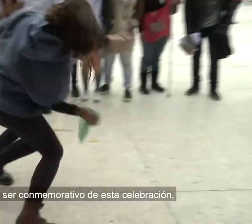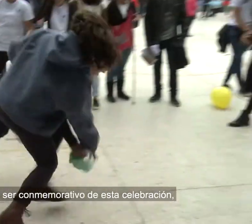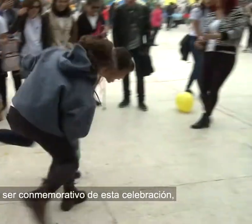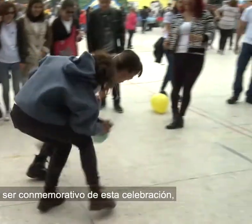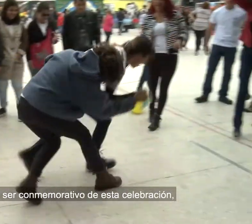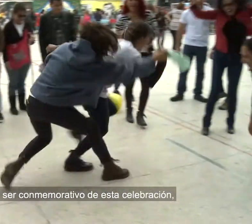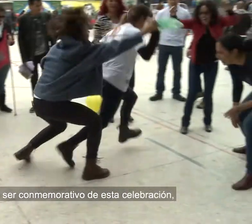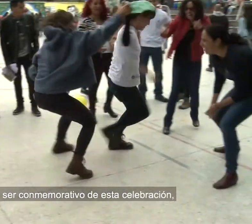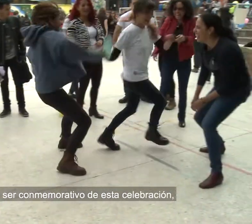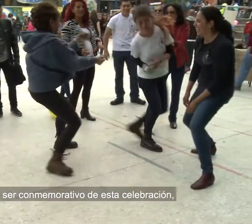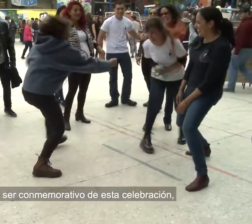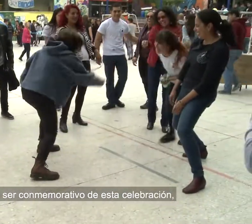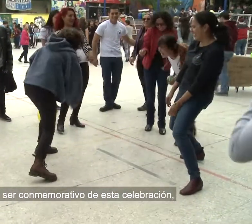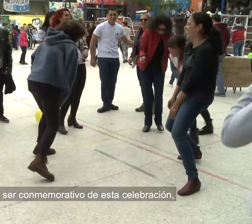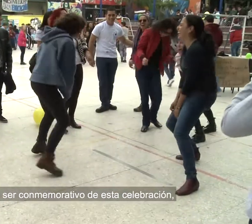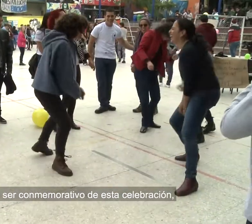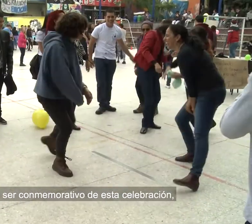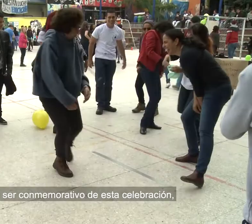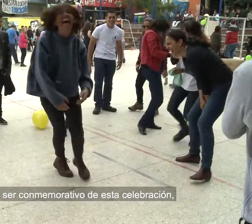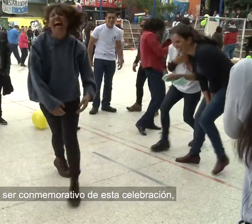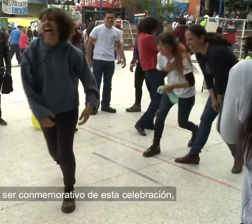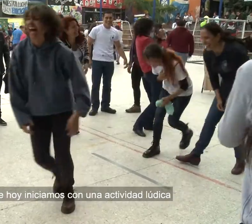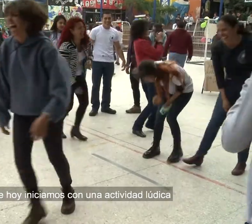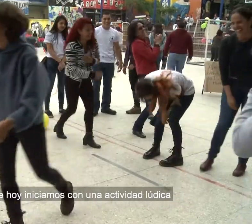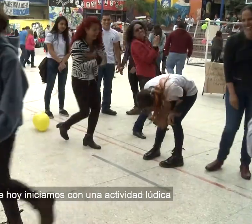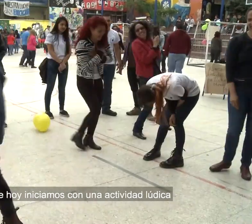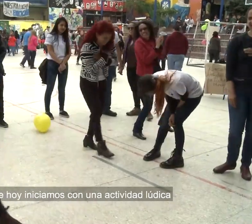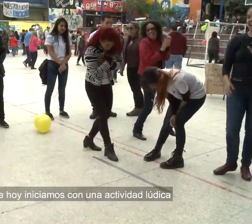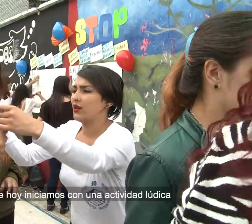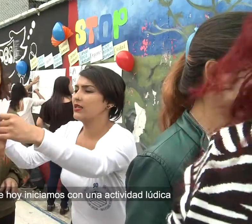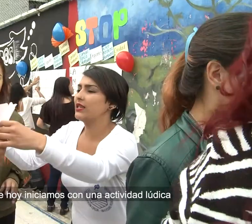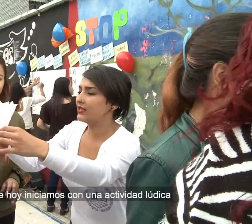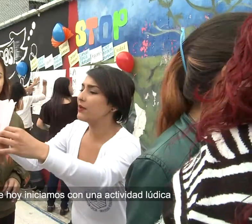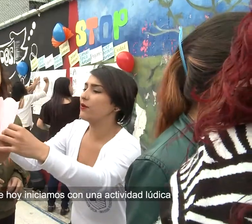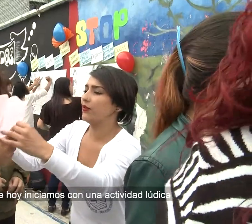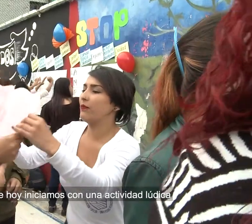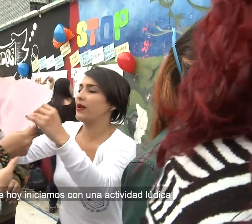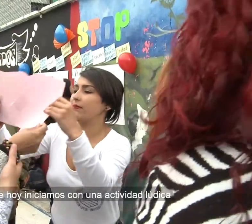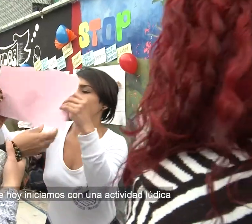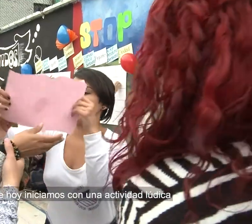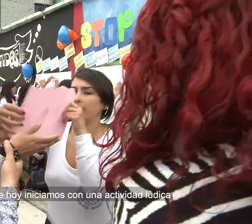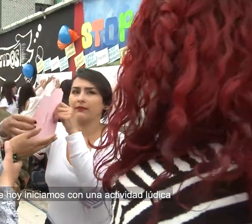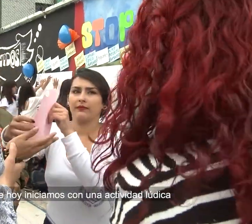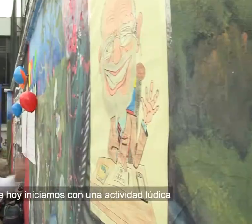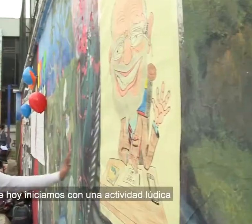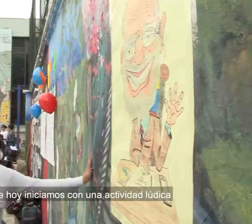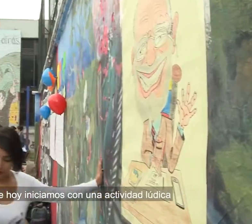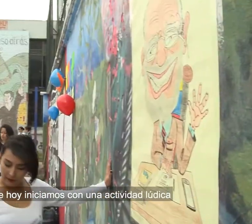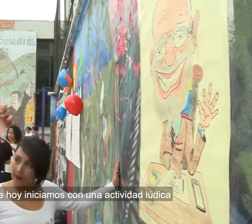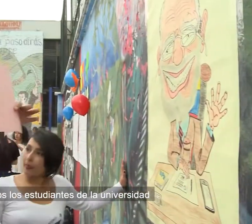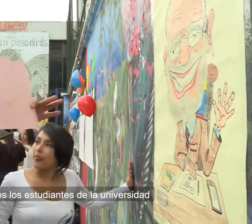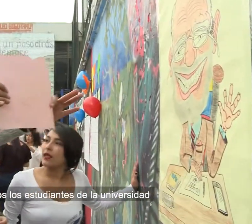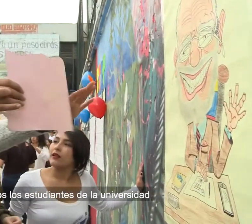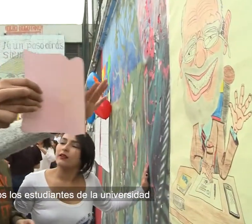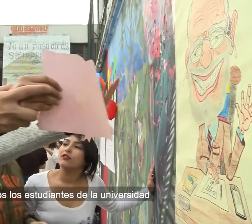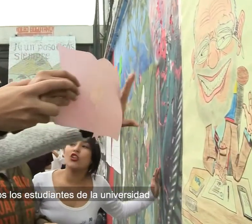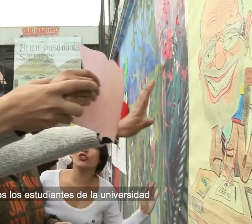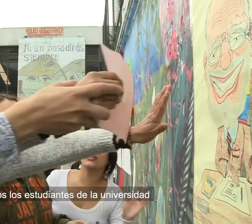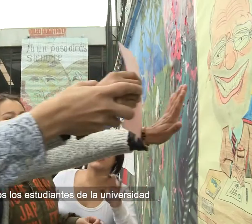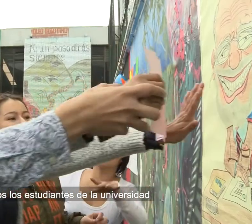conmemorativo de esta celebración. Entonces el día de hoy iniciamos con una actividad lúdica en donde todos los